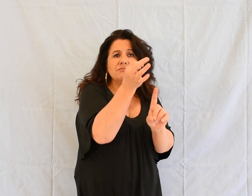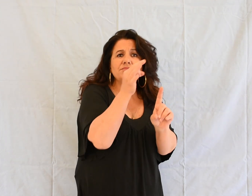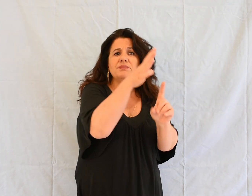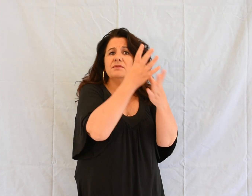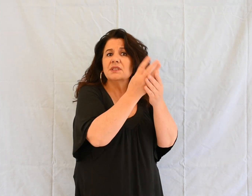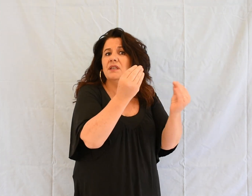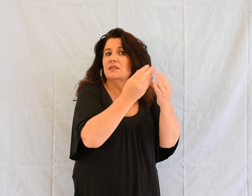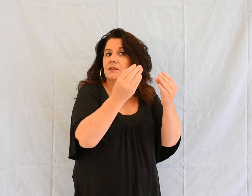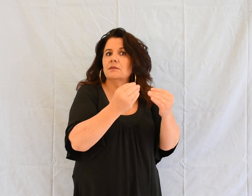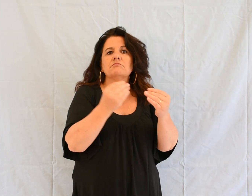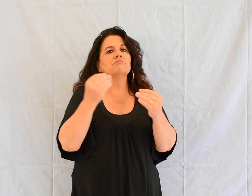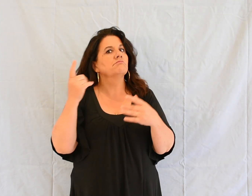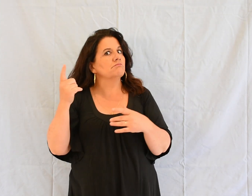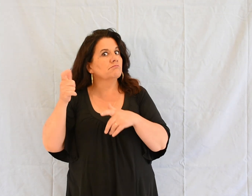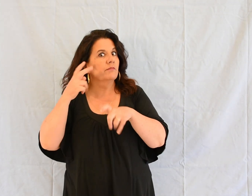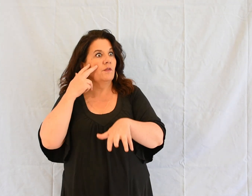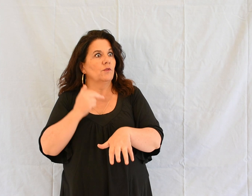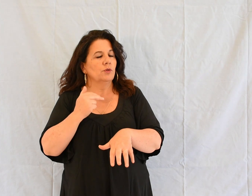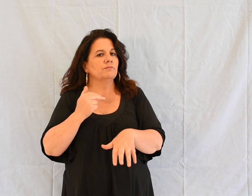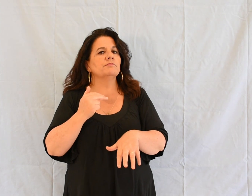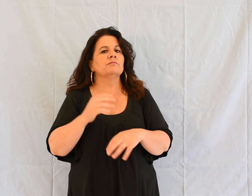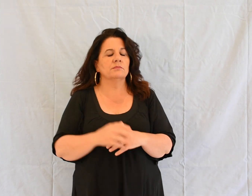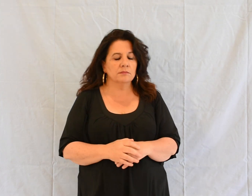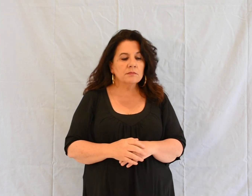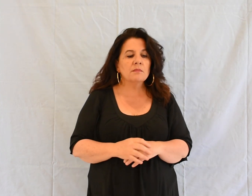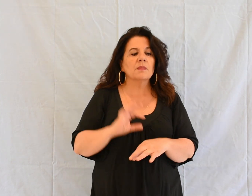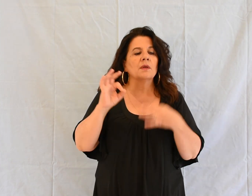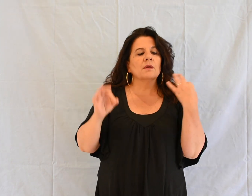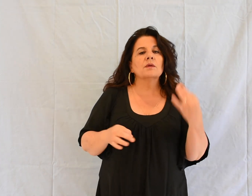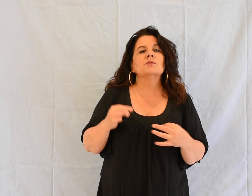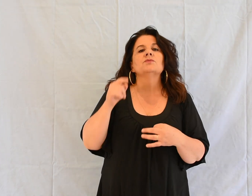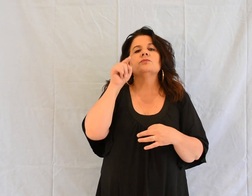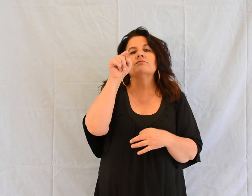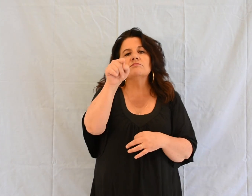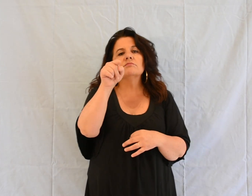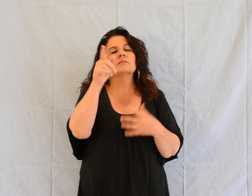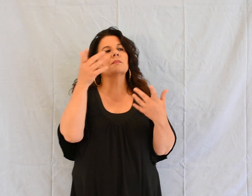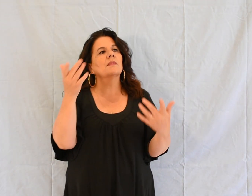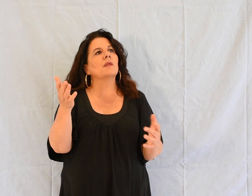Jésus gravit la montagne, et là, il était assis avec ses disciples.